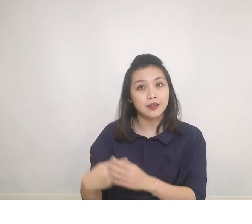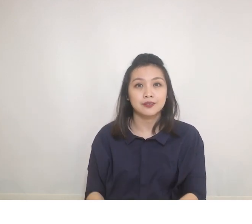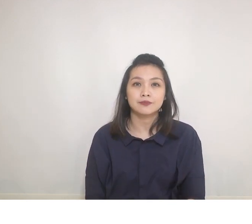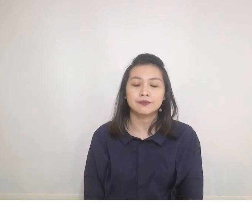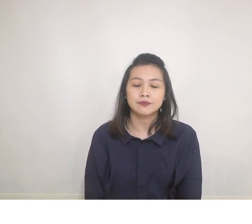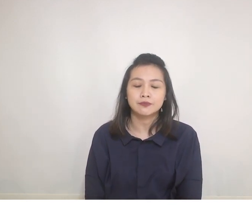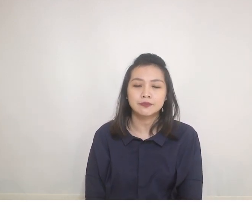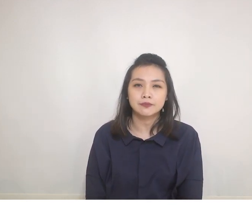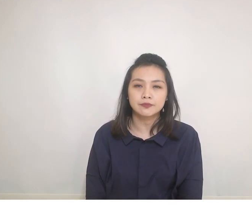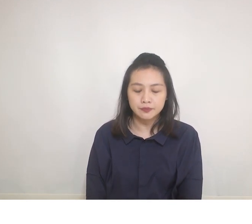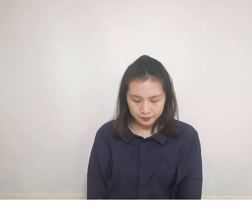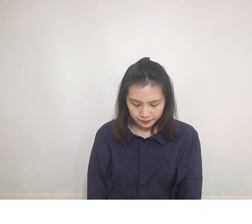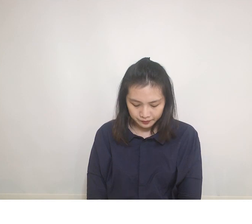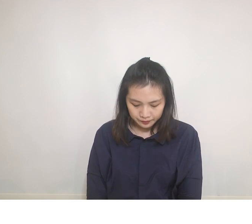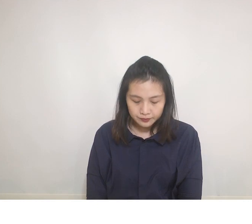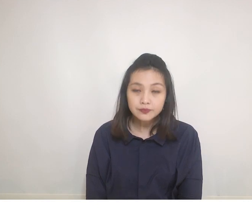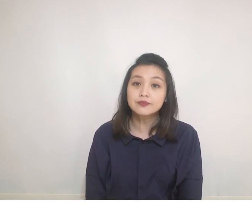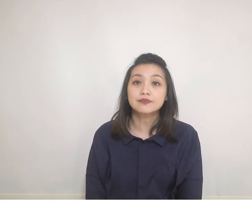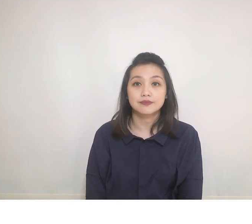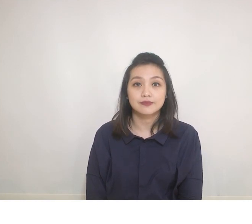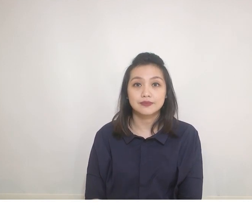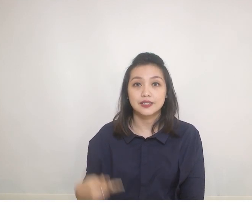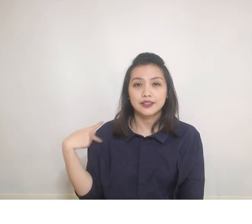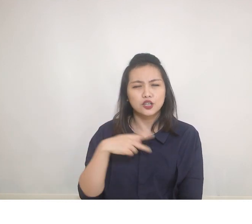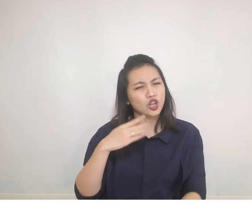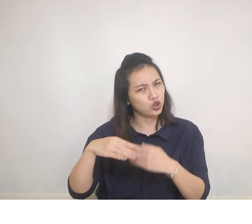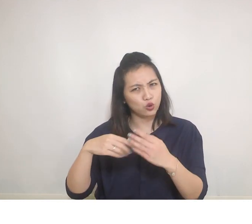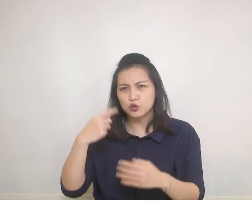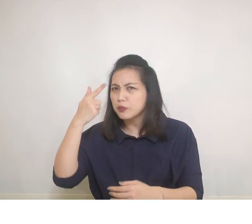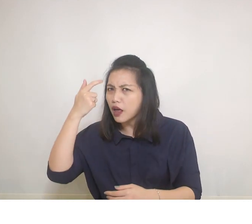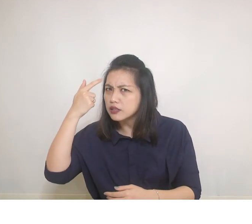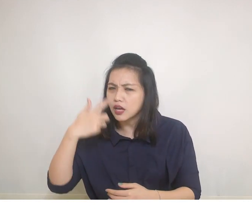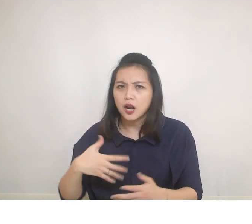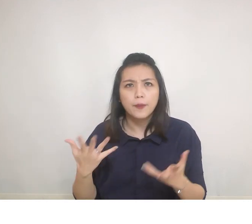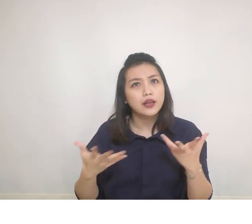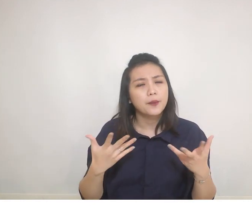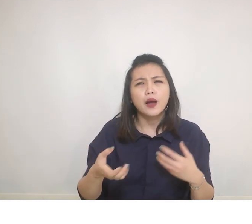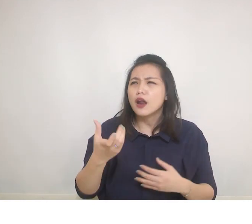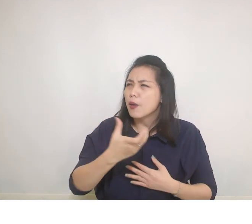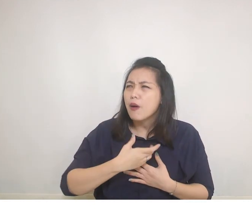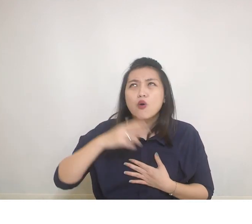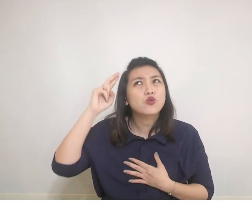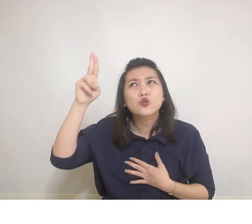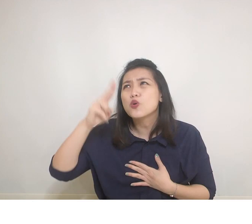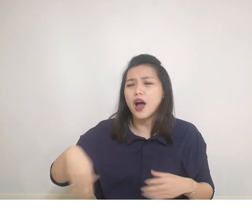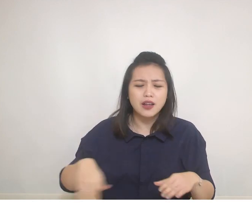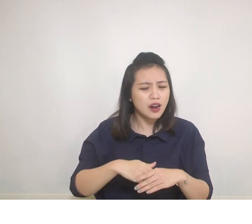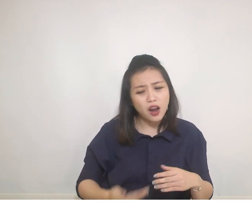dari awalnya kami enggak kepikiran ke sana, tiba-tiba Tuhan benar-benar berikan itu kayak